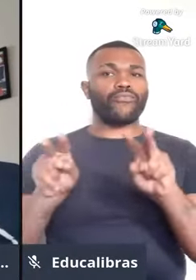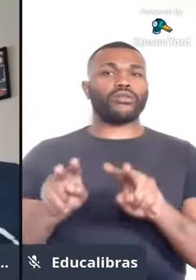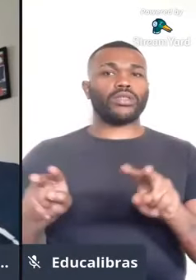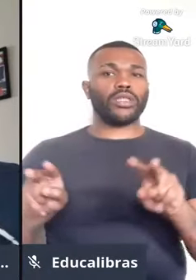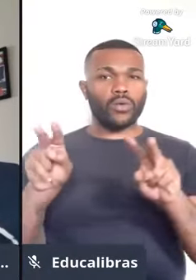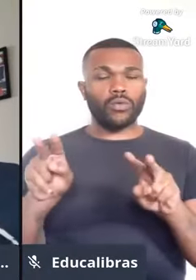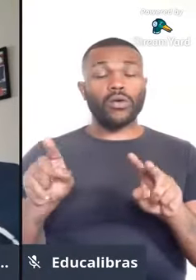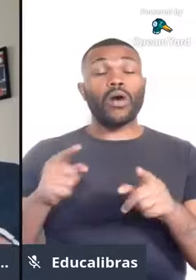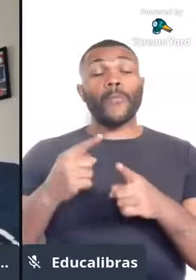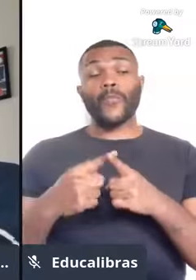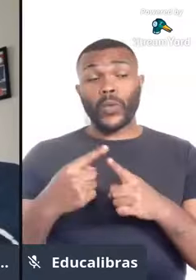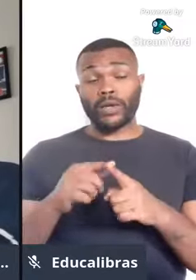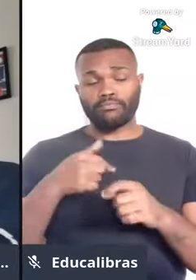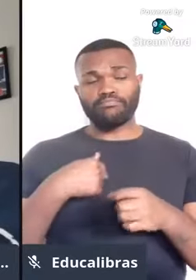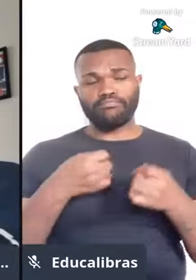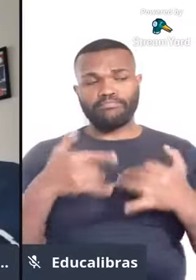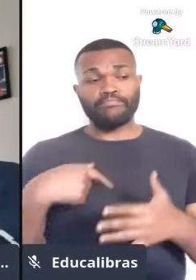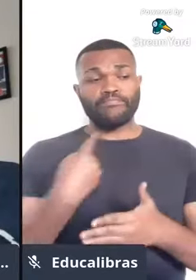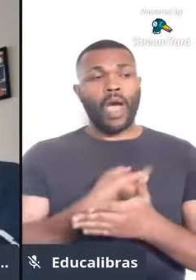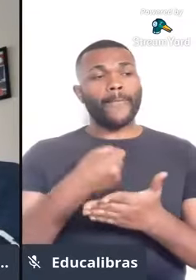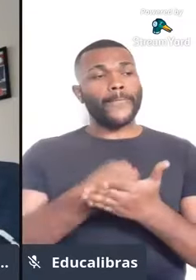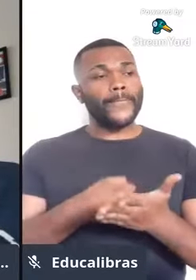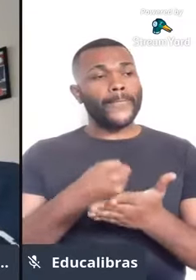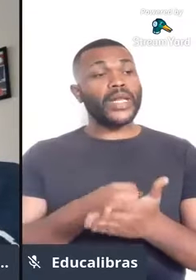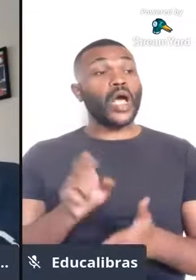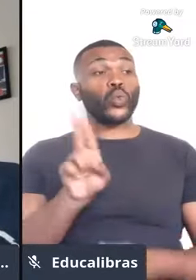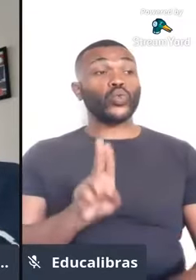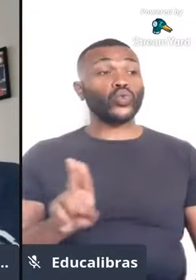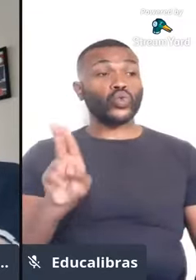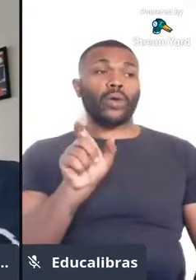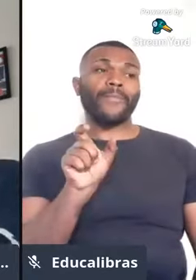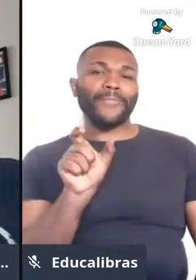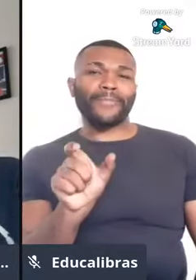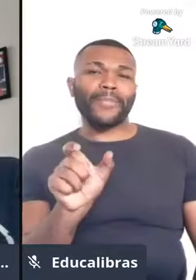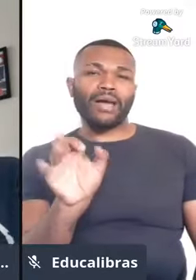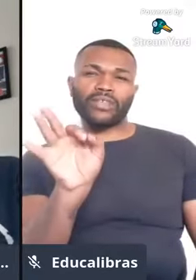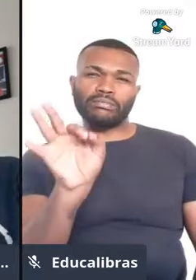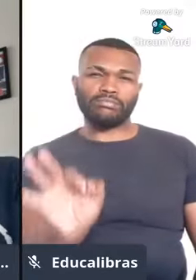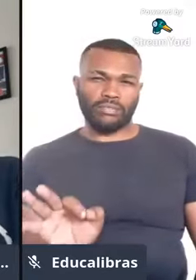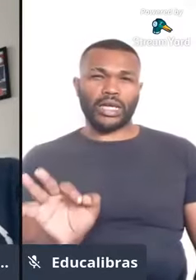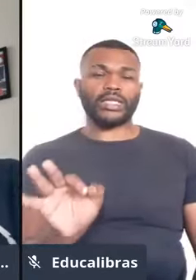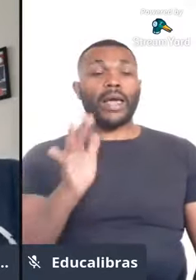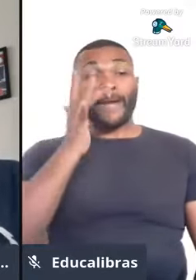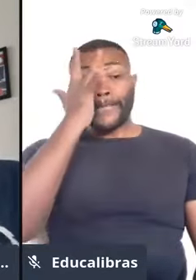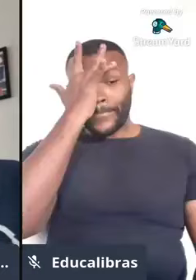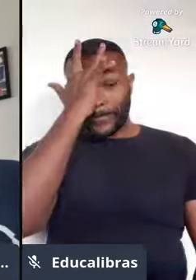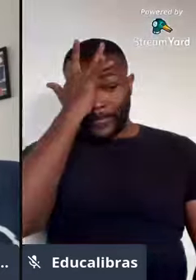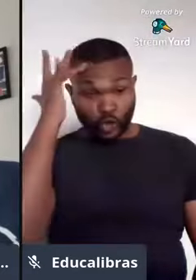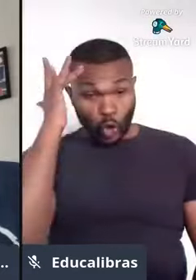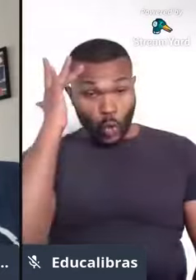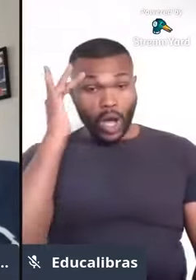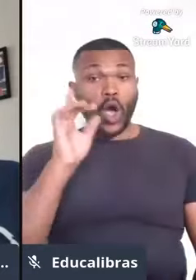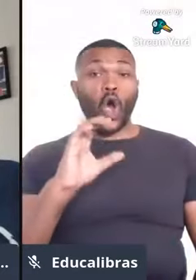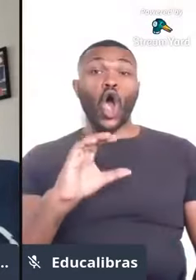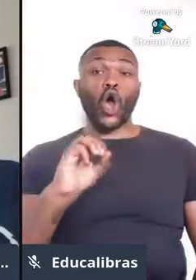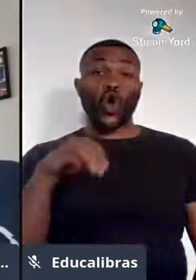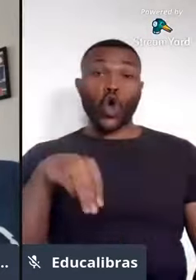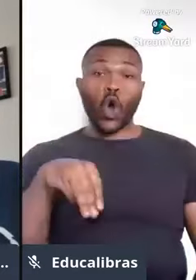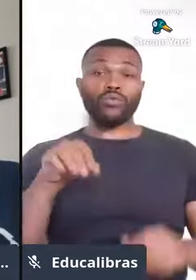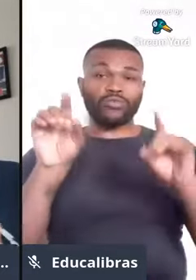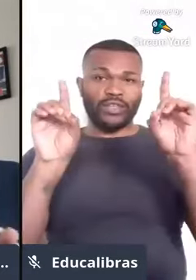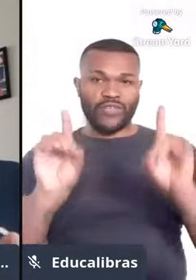muito sobre a questão do uso do termo correto, né? Pessoa com deficiência. Nesse sentido, eu sempre explico para